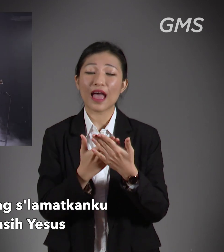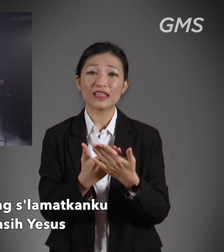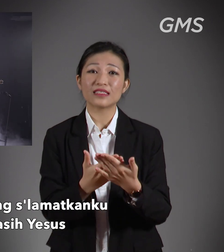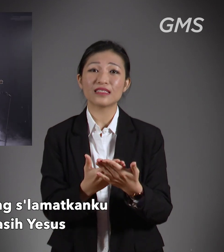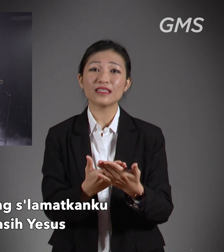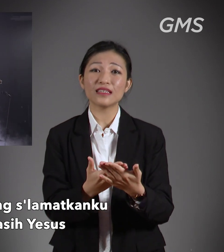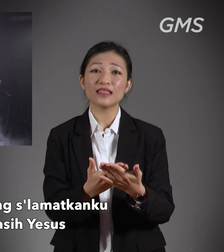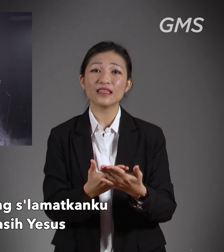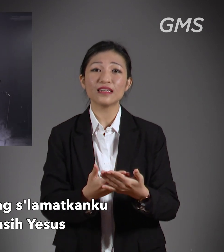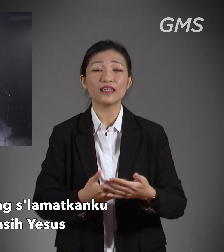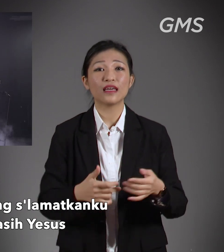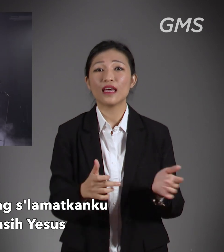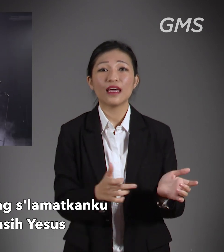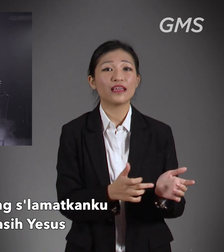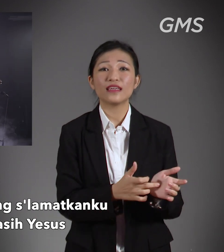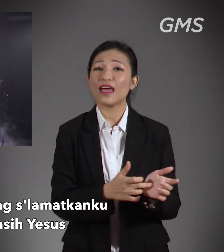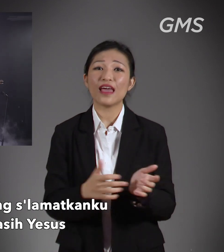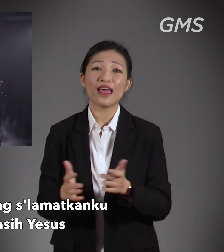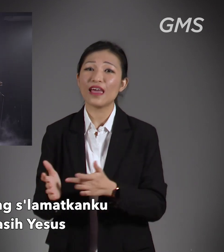Terima kasih